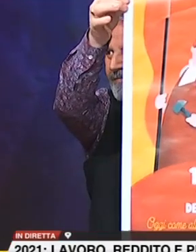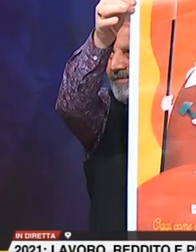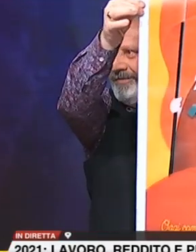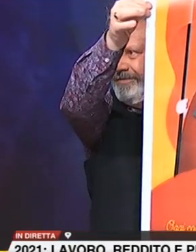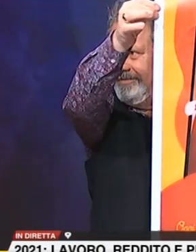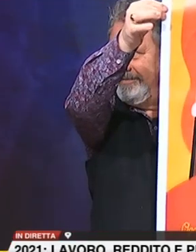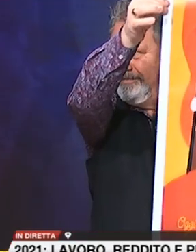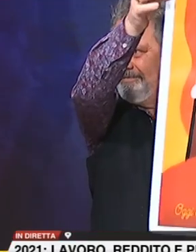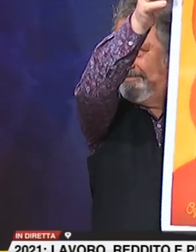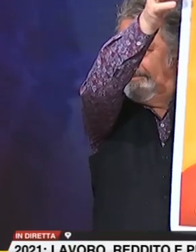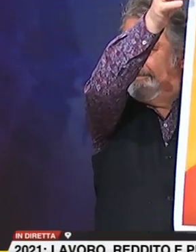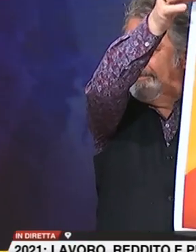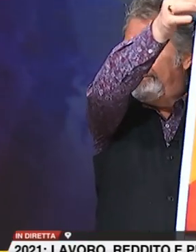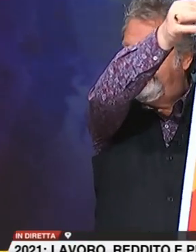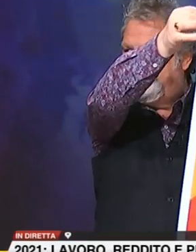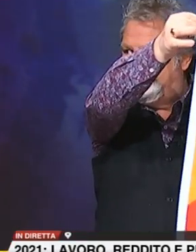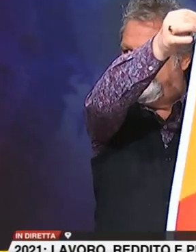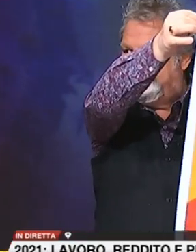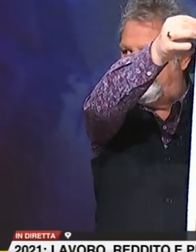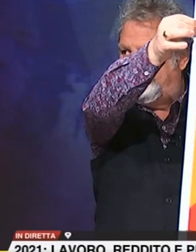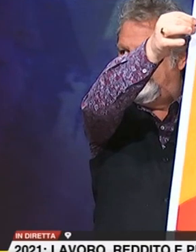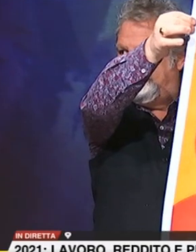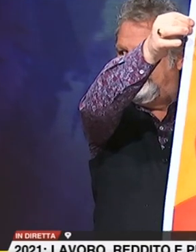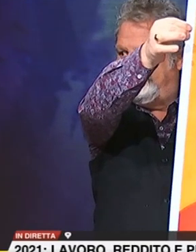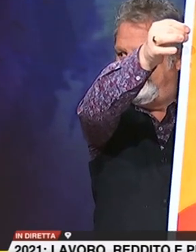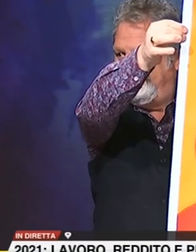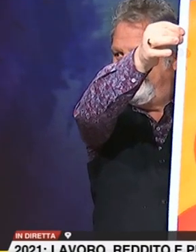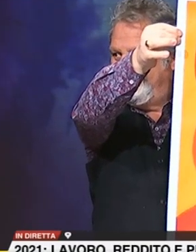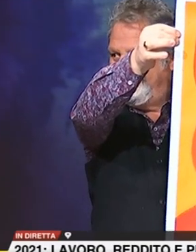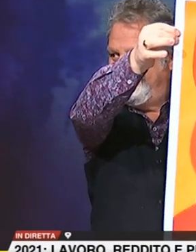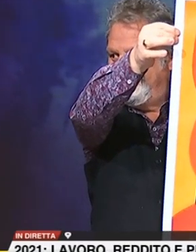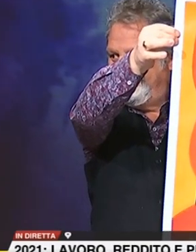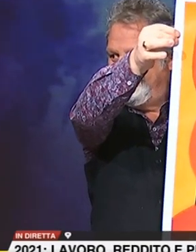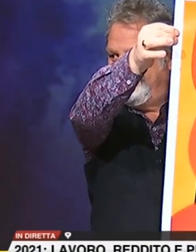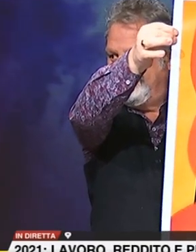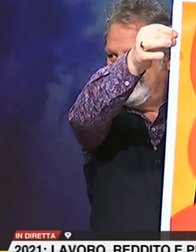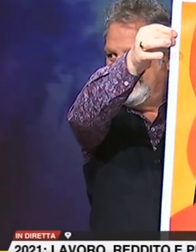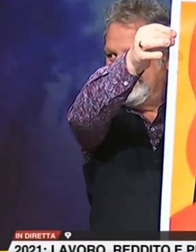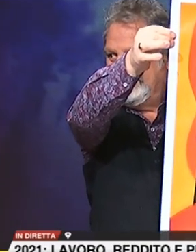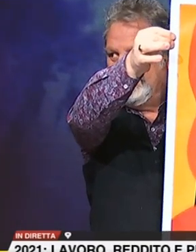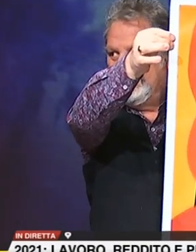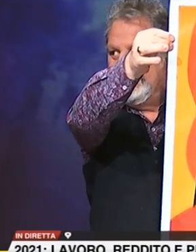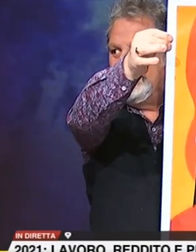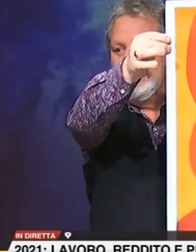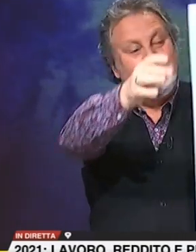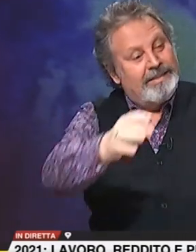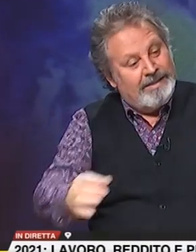1, eccolo qui. Dunque, leggo, oggi come allora, dalla parte del lavoro. Di chi è che